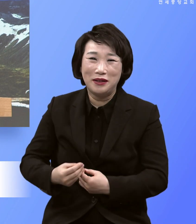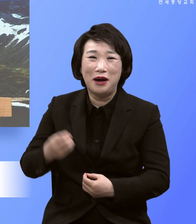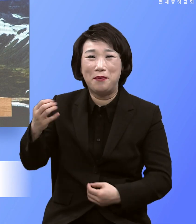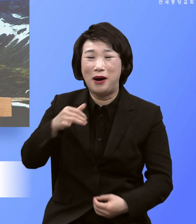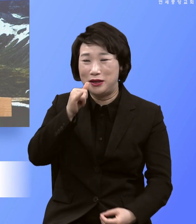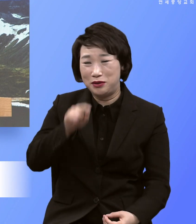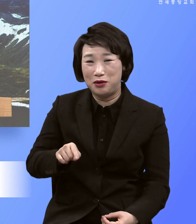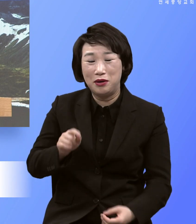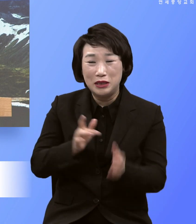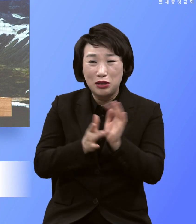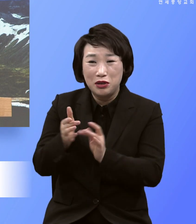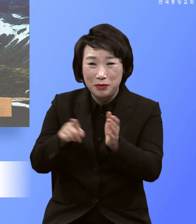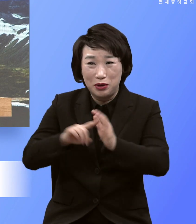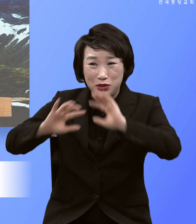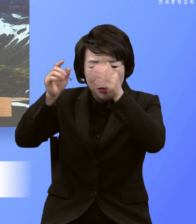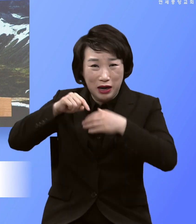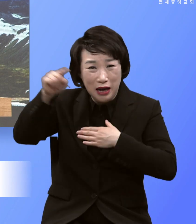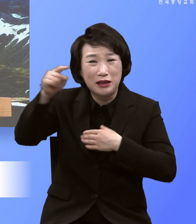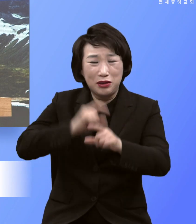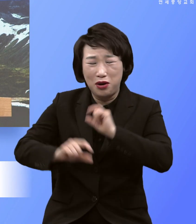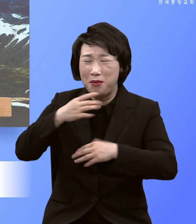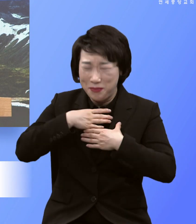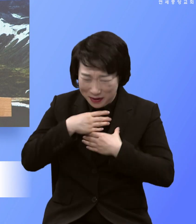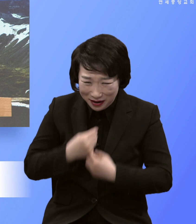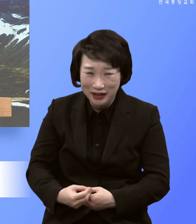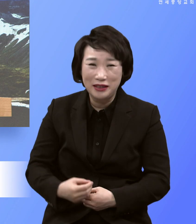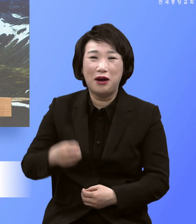예수 믿고 천국 가는 것이 훨씬 편한 거야.